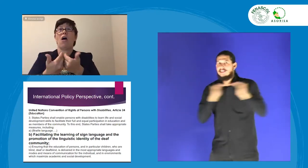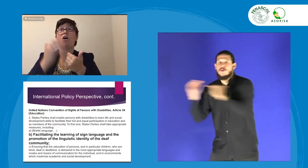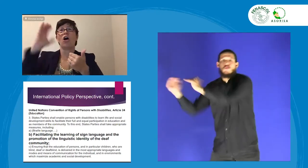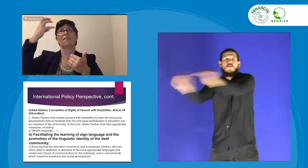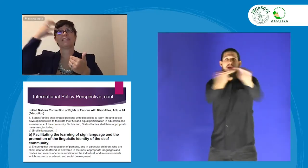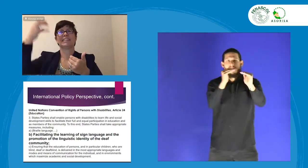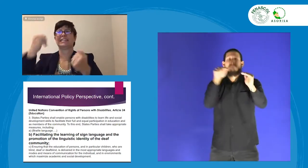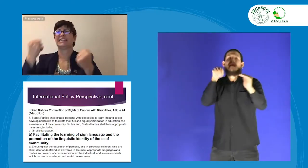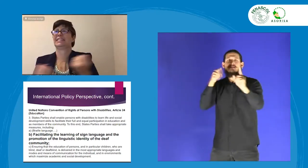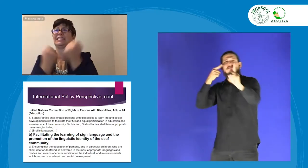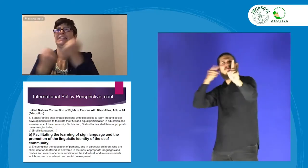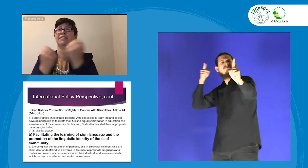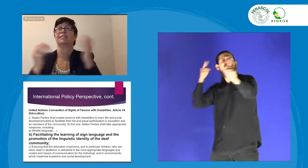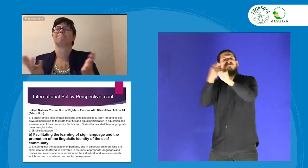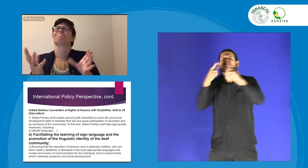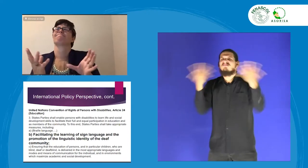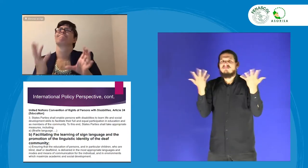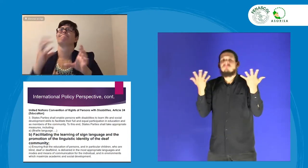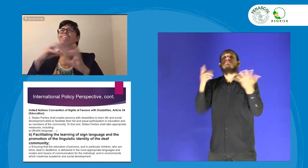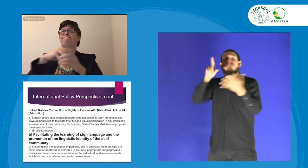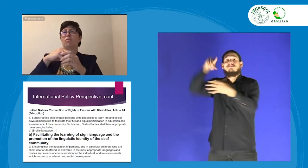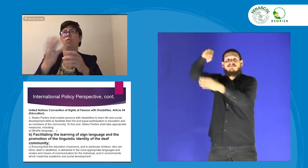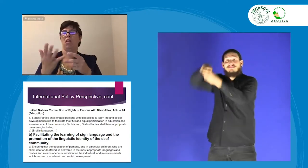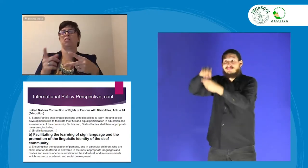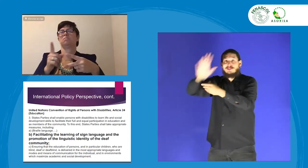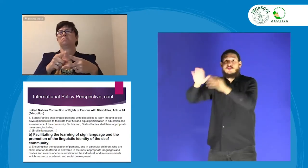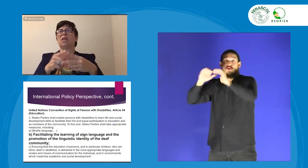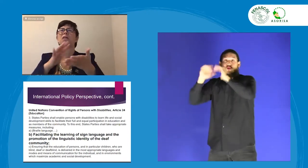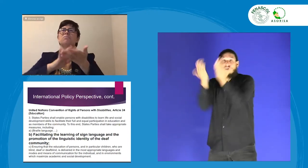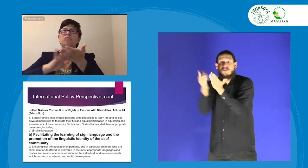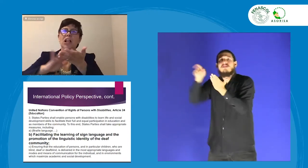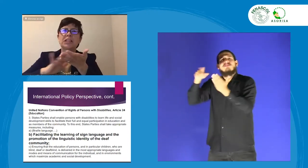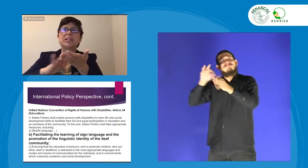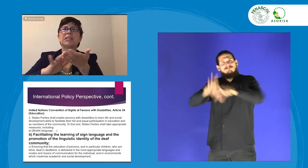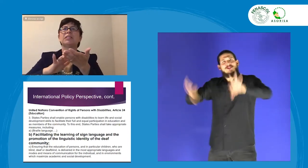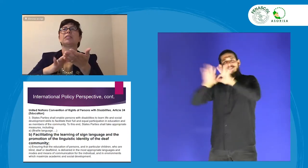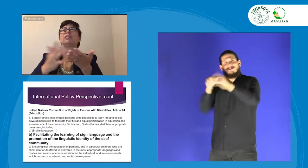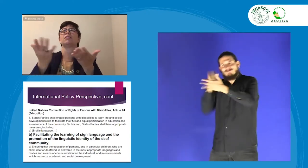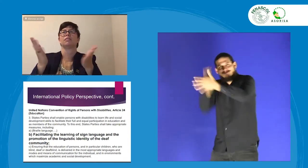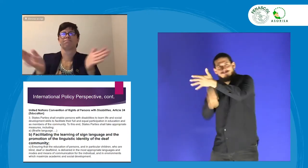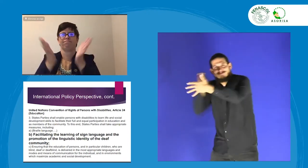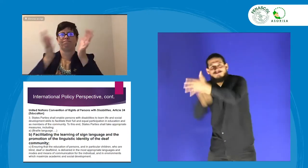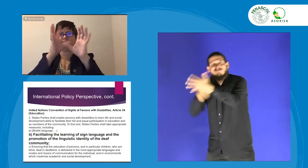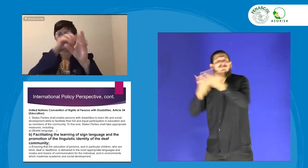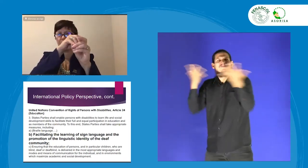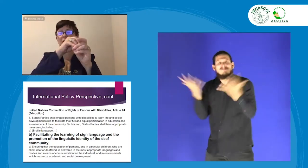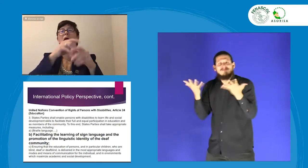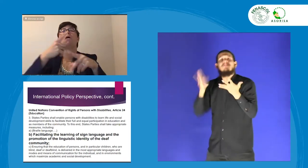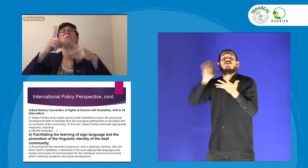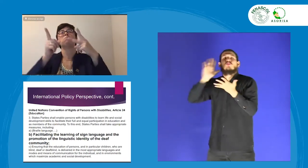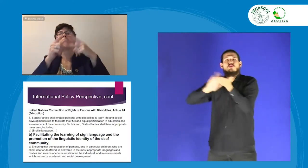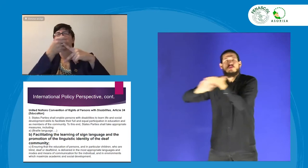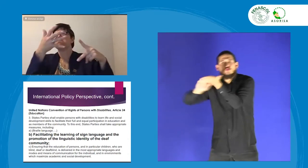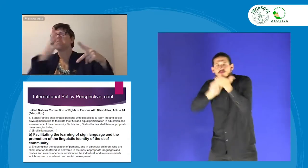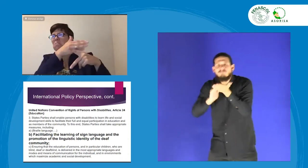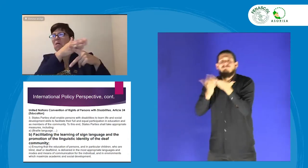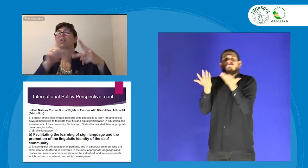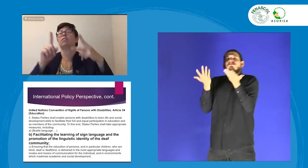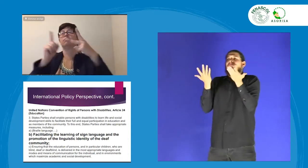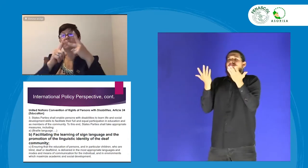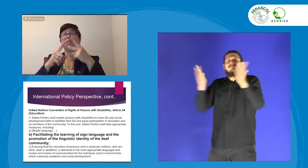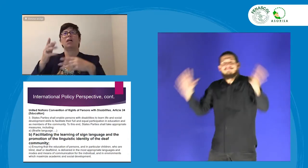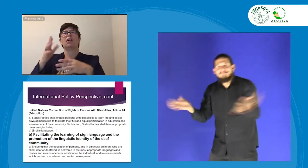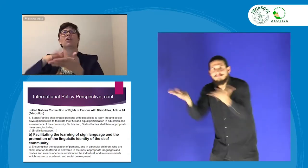educación y de esa manera lograr ese desarrollo. Los gobiernos deben buscar de esta manera en encontrar las maneras